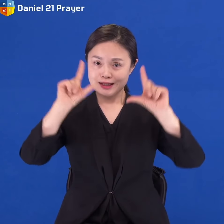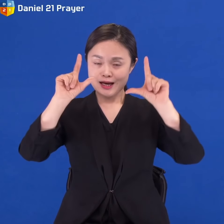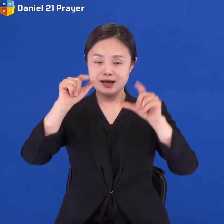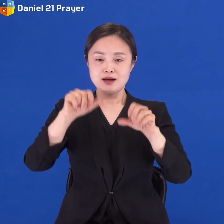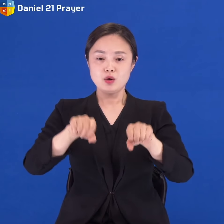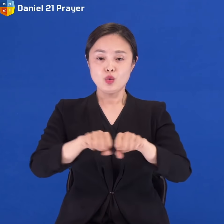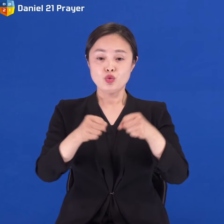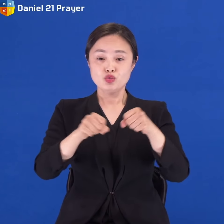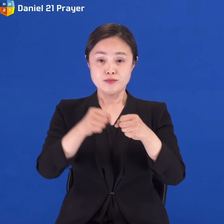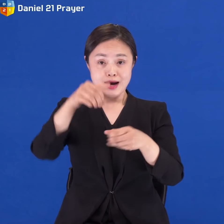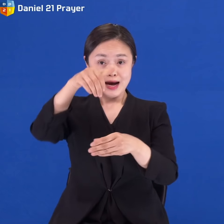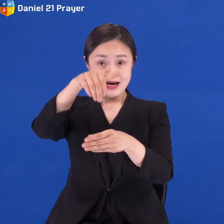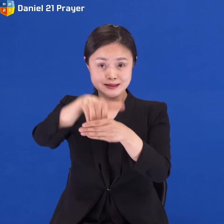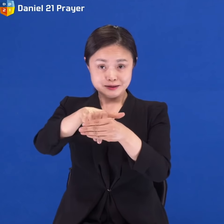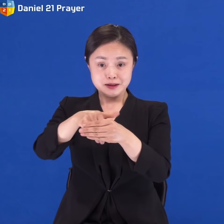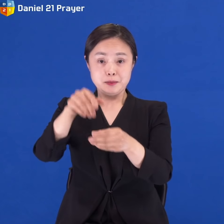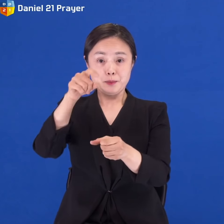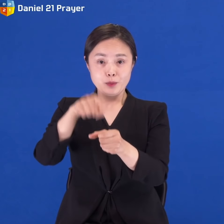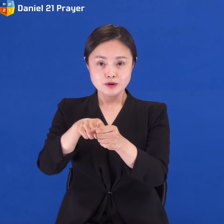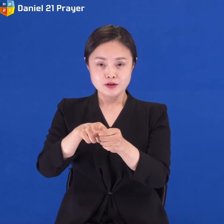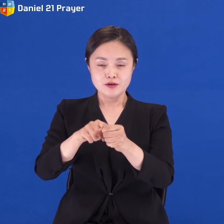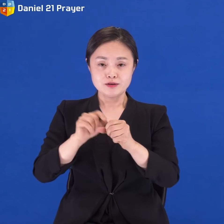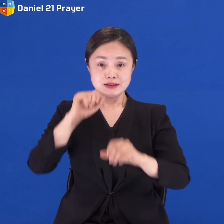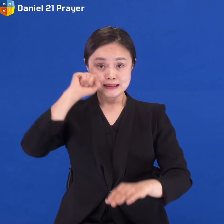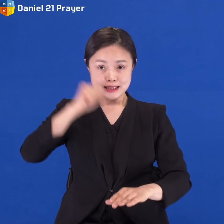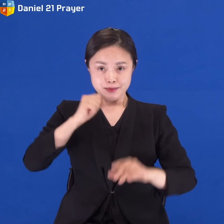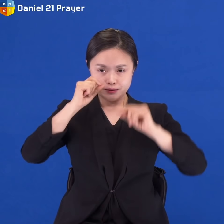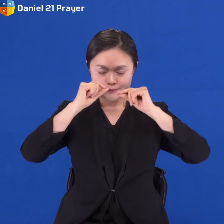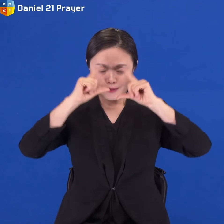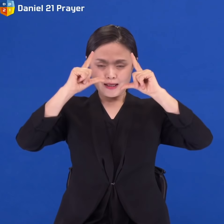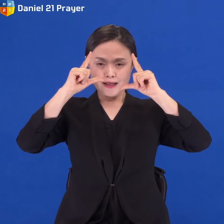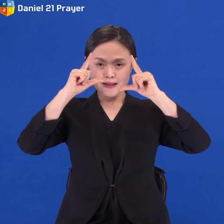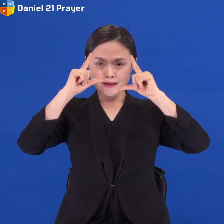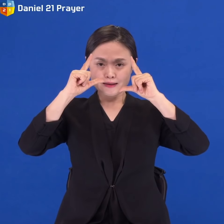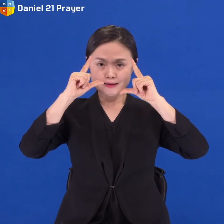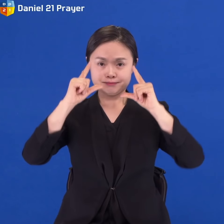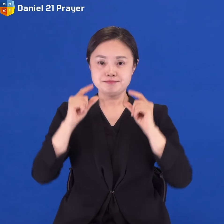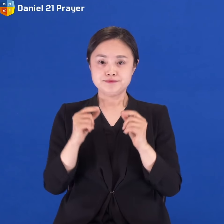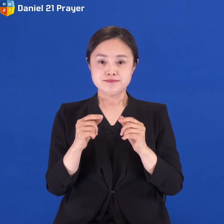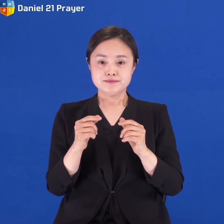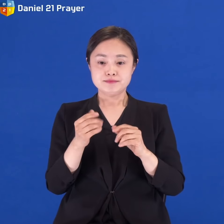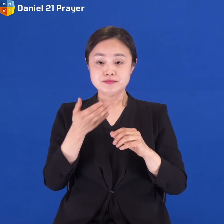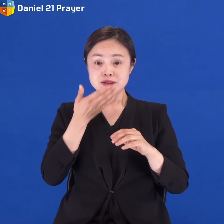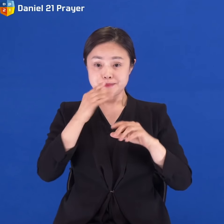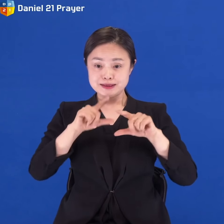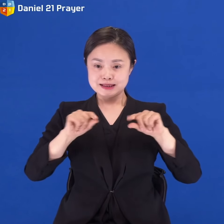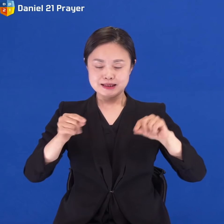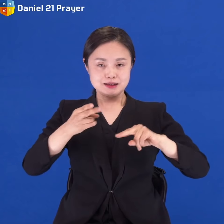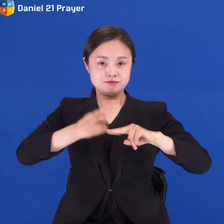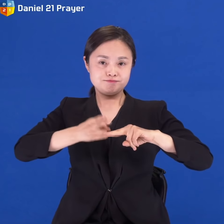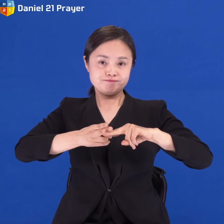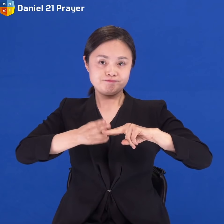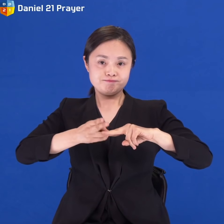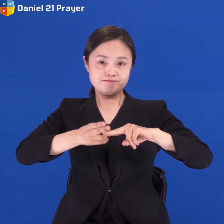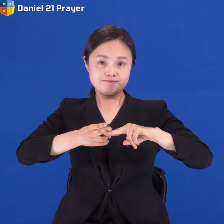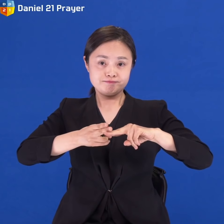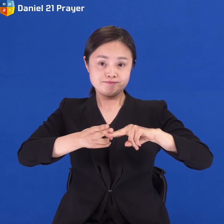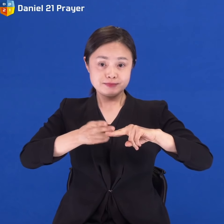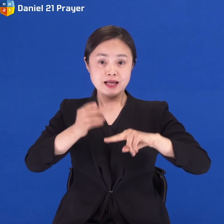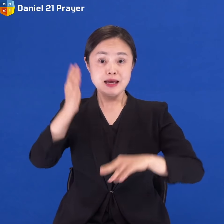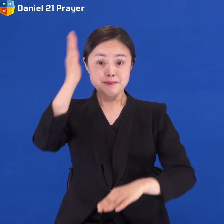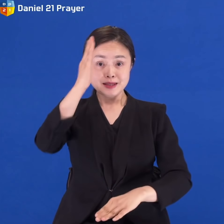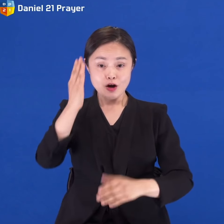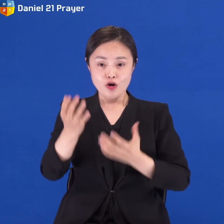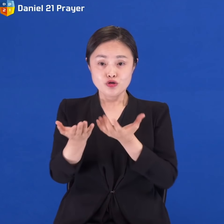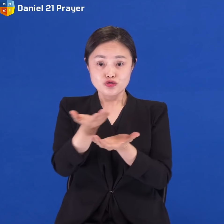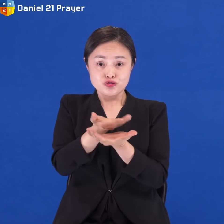준비하셨습니다. 그리고 미역국을 마지막으로 끓이셨습니다. 그 미역국 끓인 것을 노란 바켓에 3분의